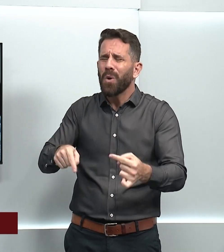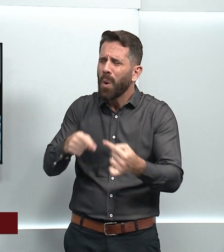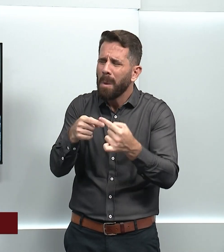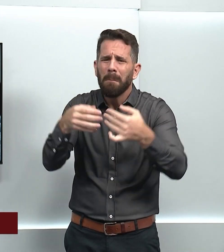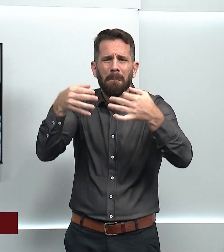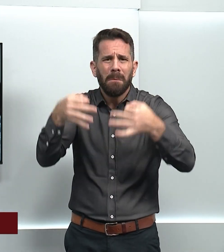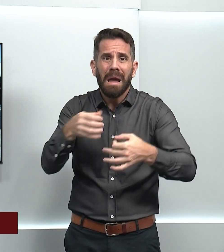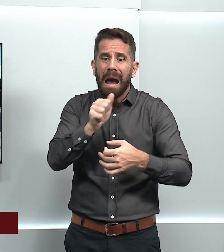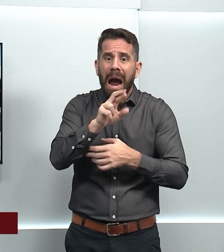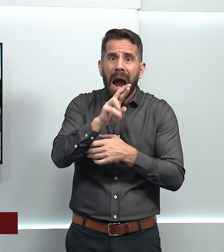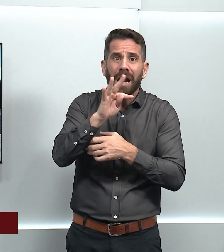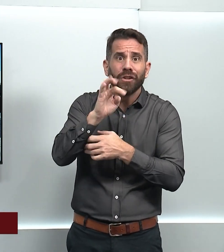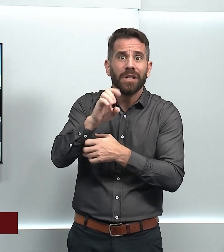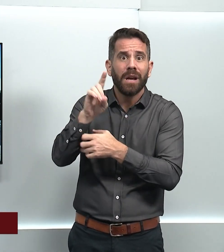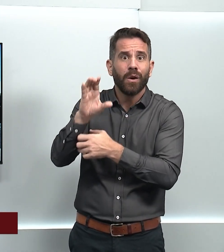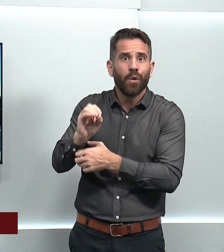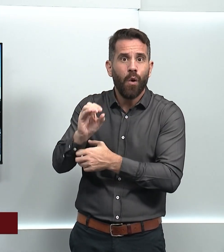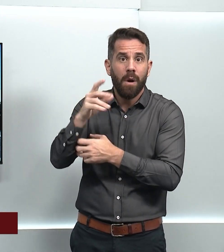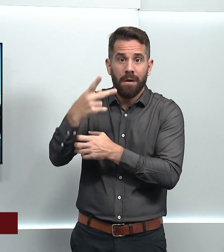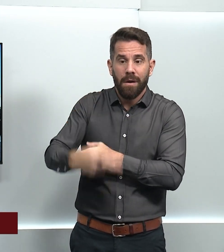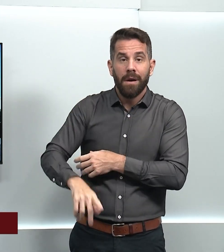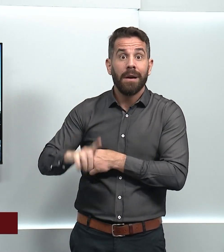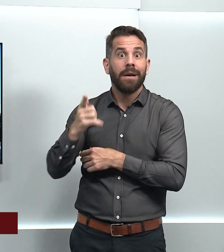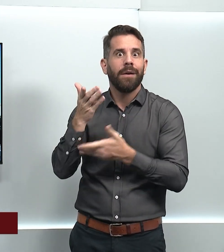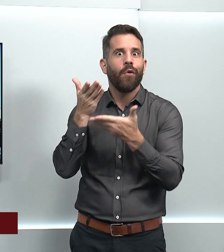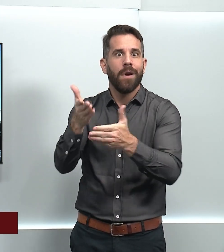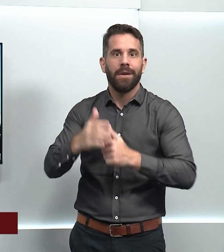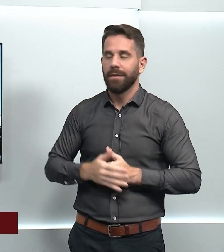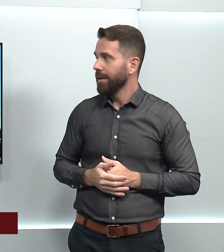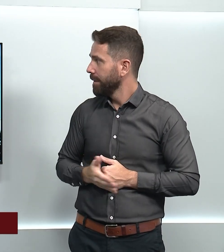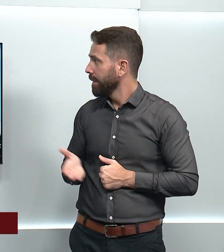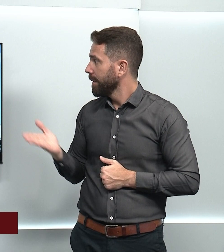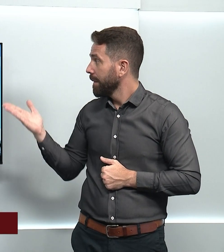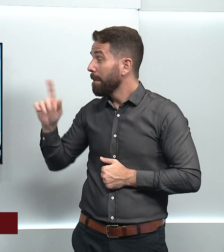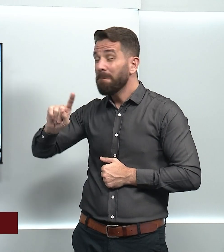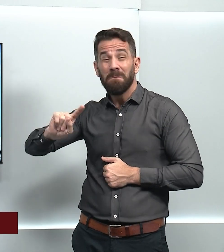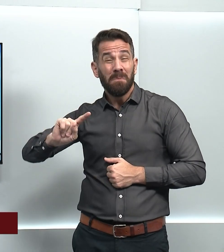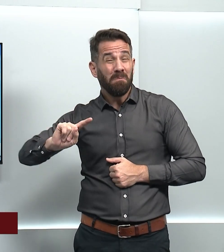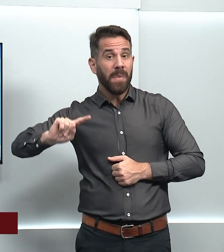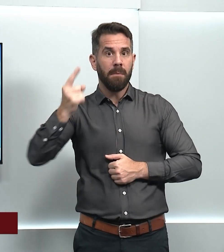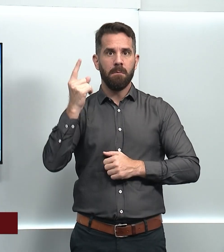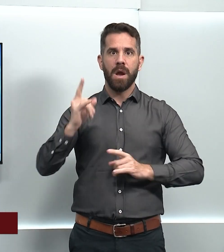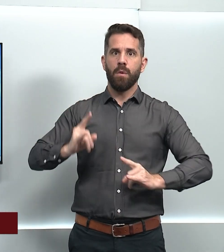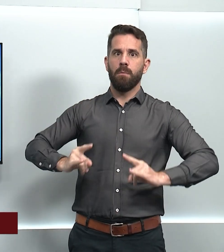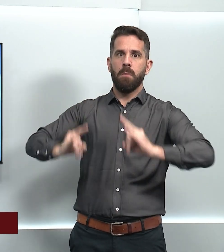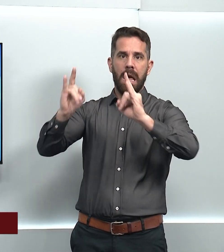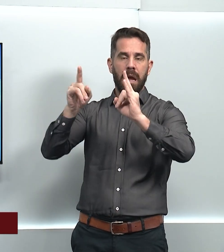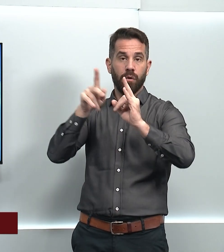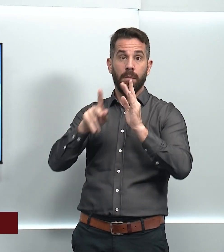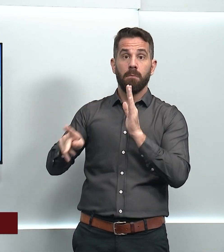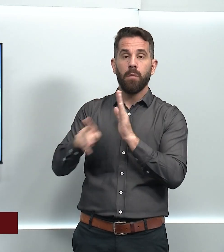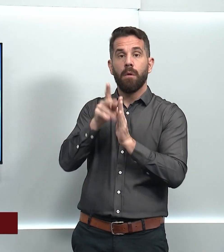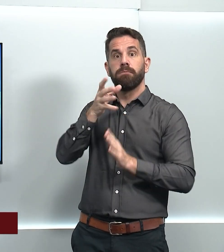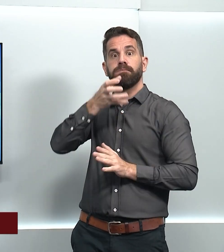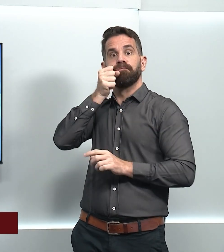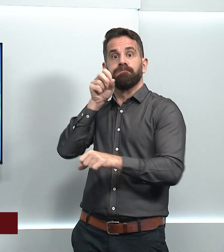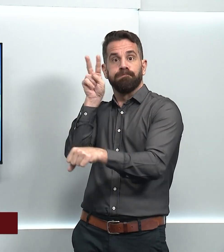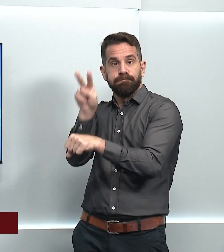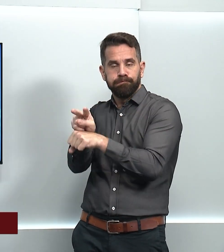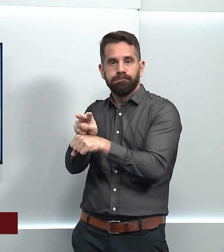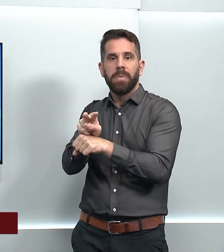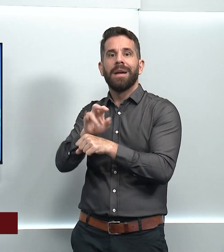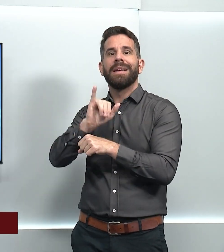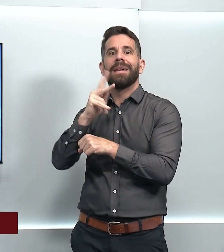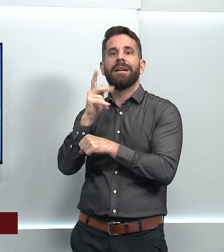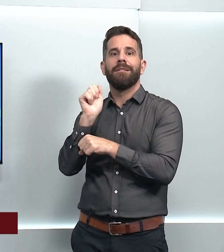na capital goiana. Este prédio foi o primeiro a ser tombado pelo IPHAN, em 1982,